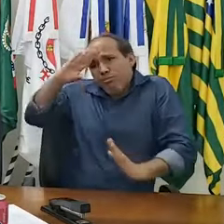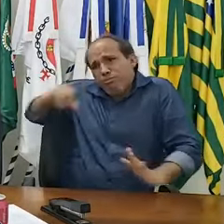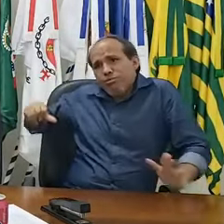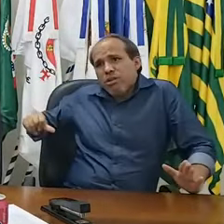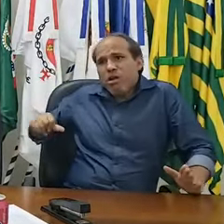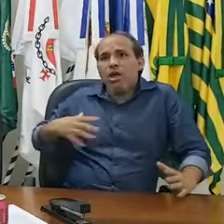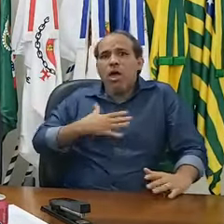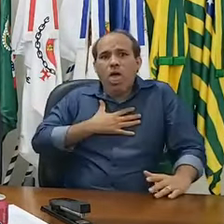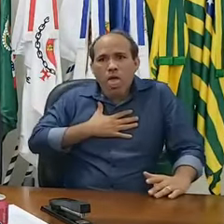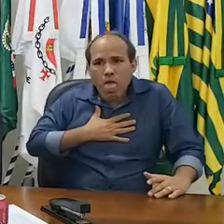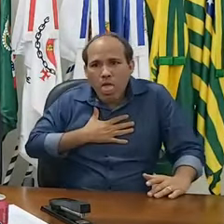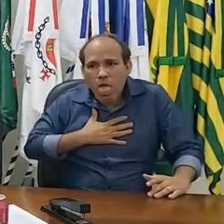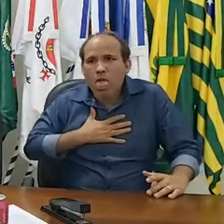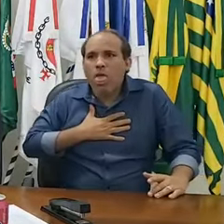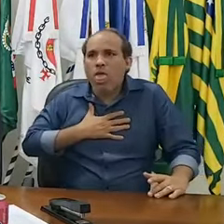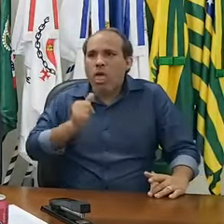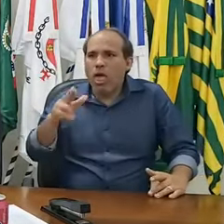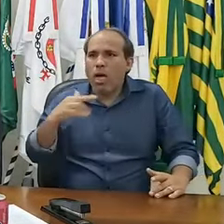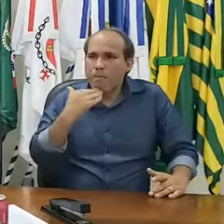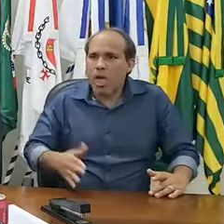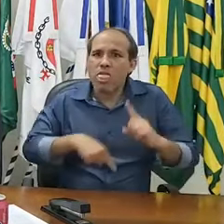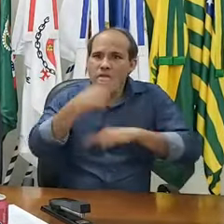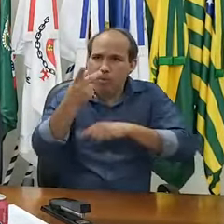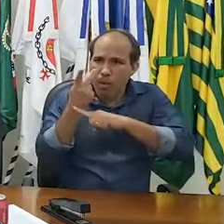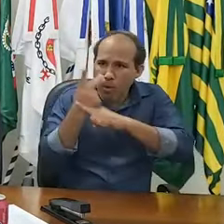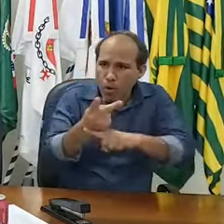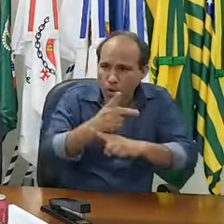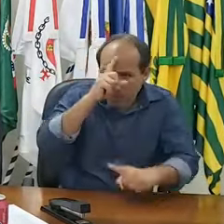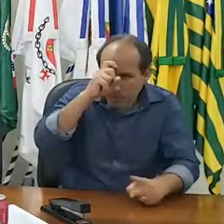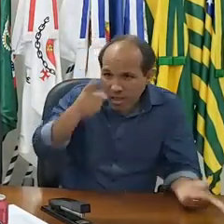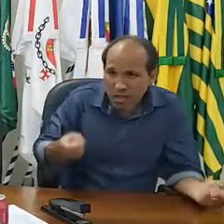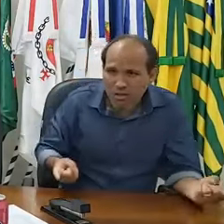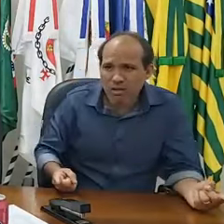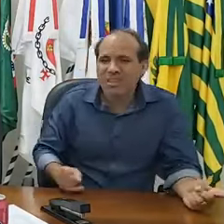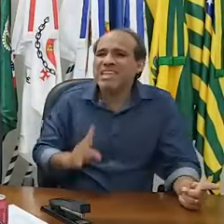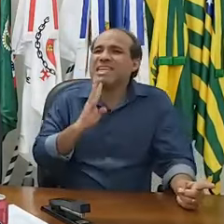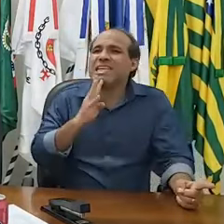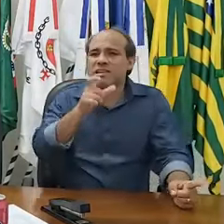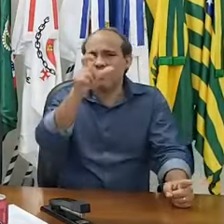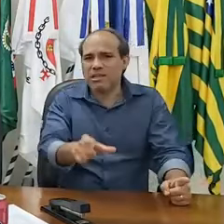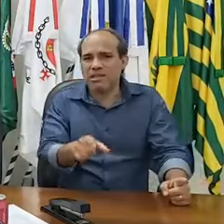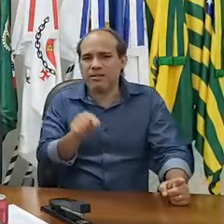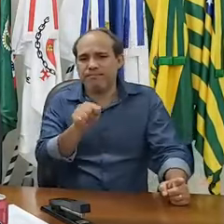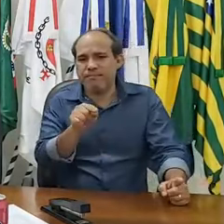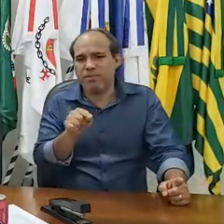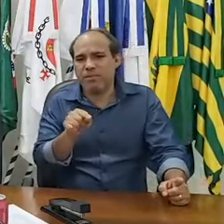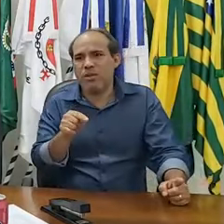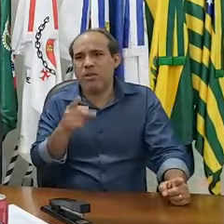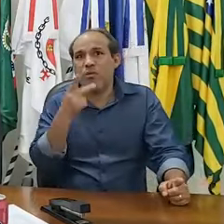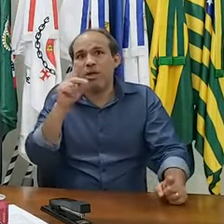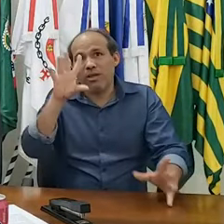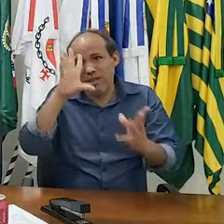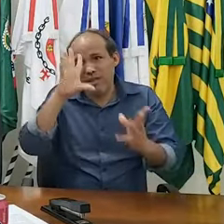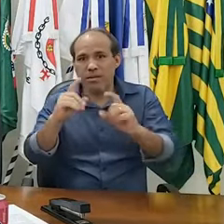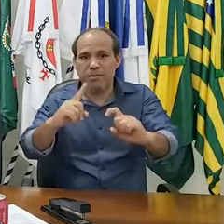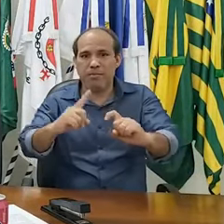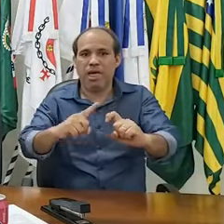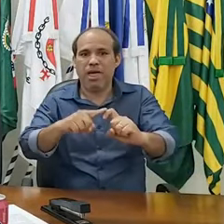esperar sentir falta de ar para procurar um hospital? Né? Porque eu acho que aquele cara, né? Eu não vou falar médico, o